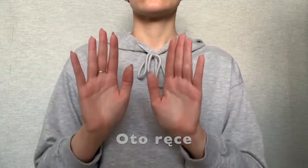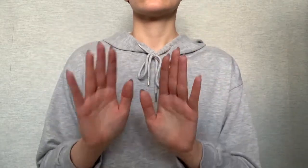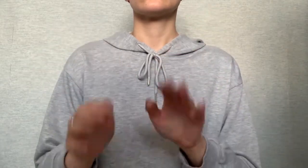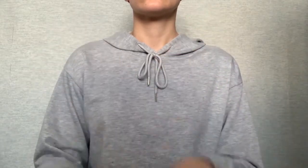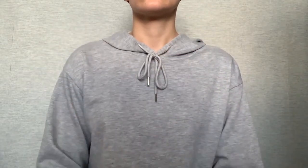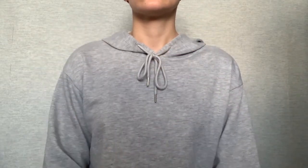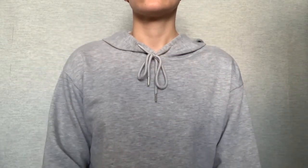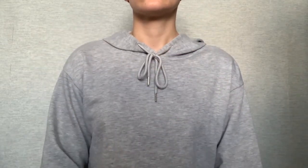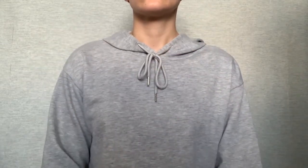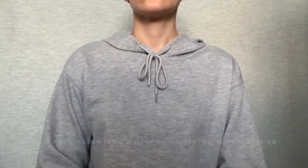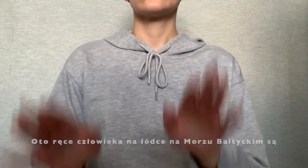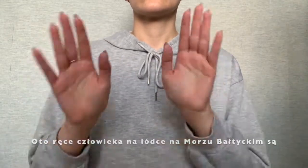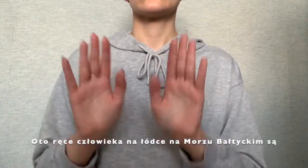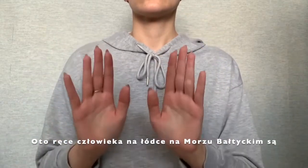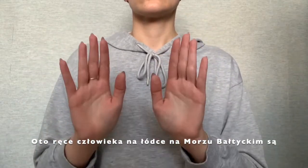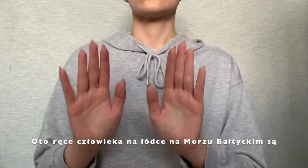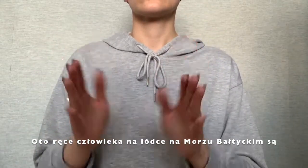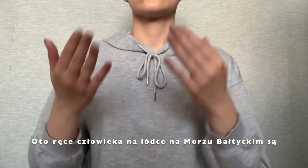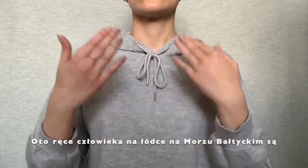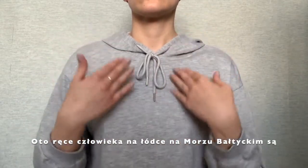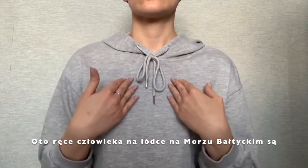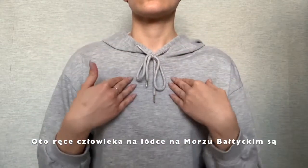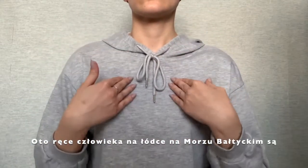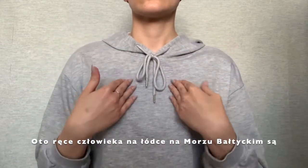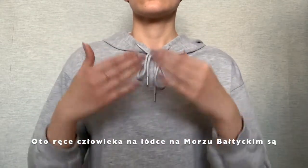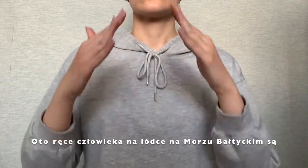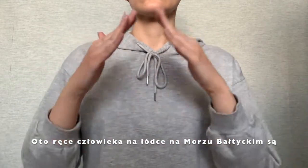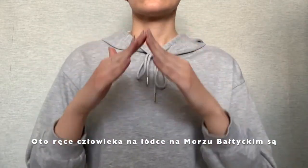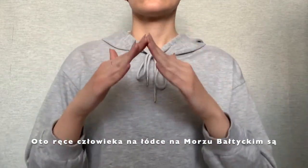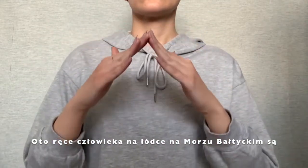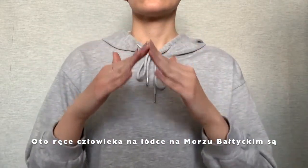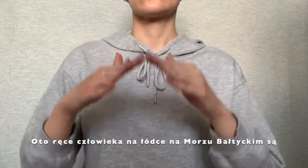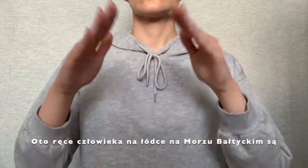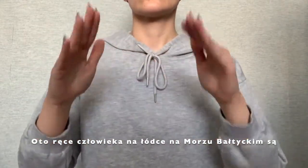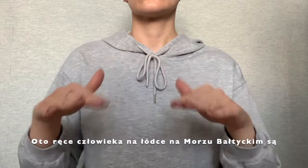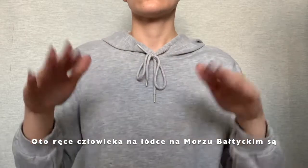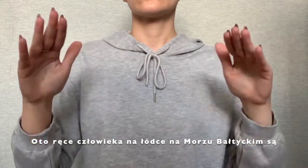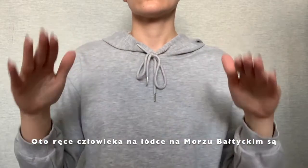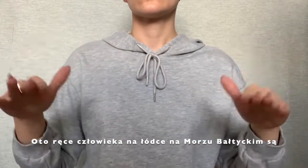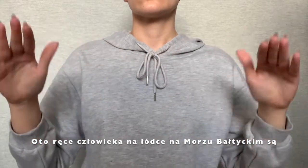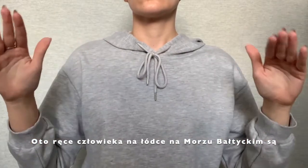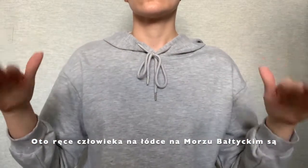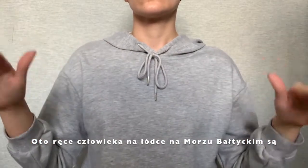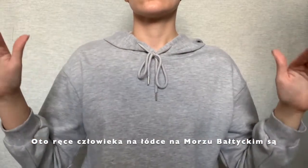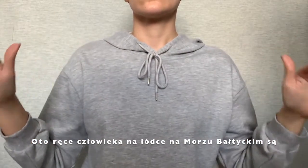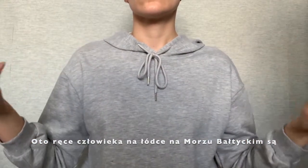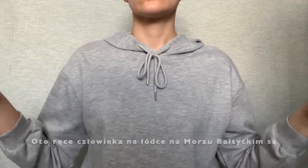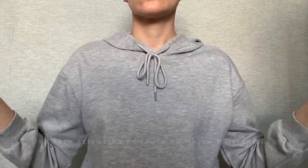ręce. Oto ręce człowieka na łódce na Morzu Bałtyckim